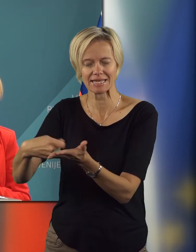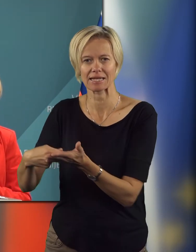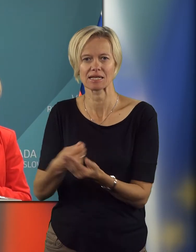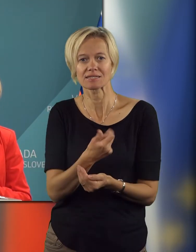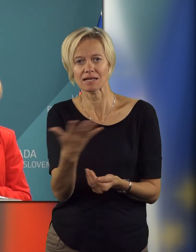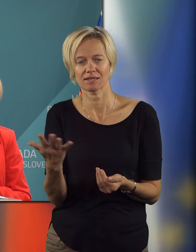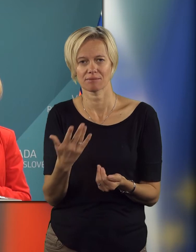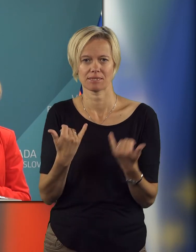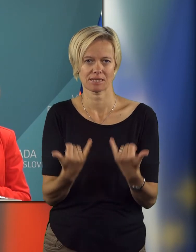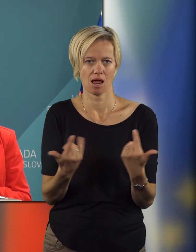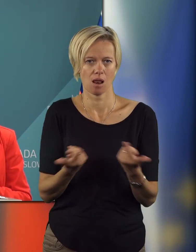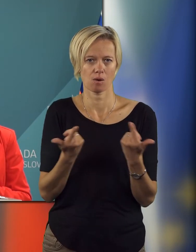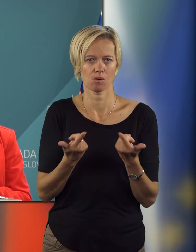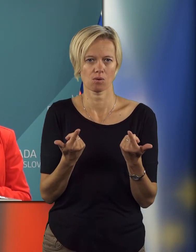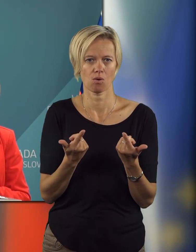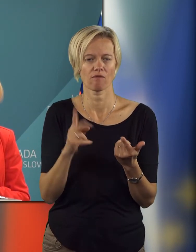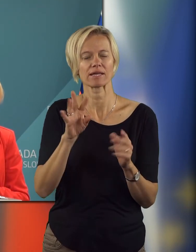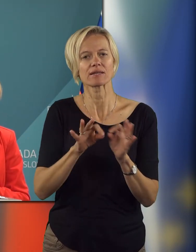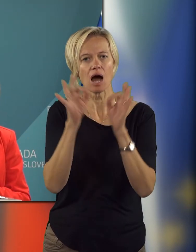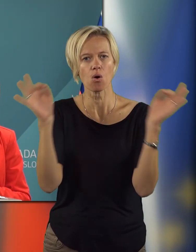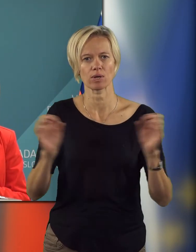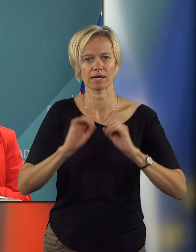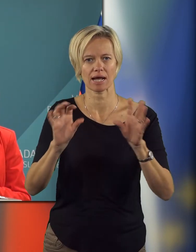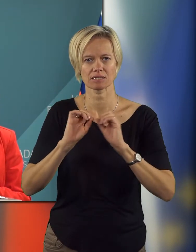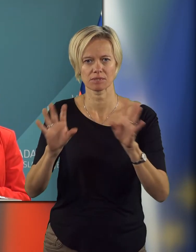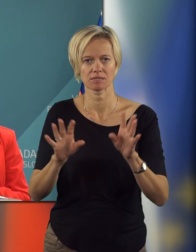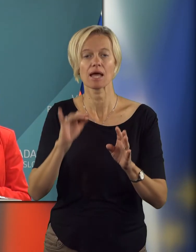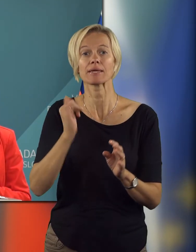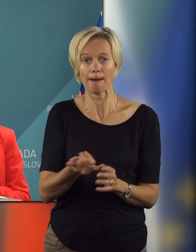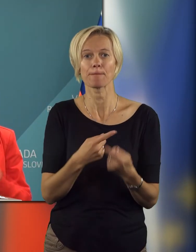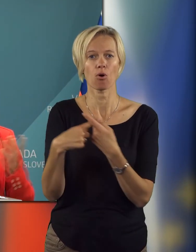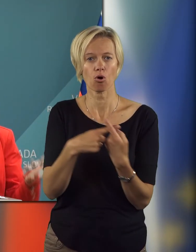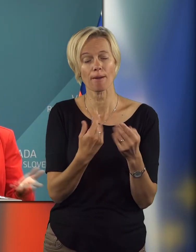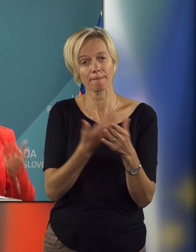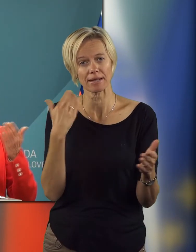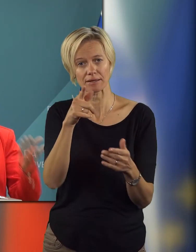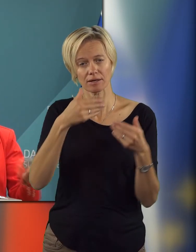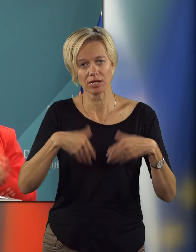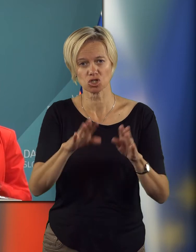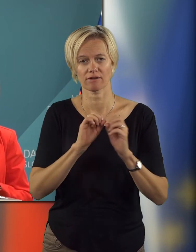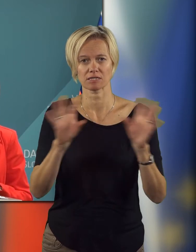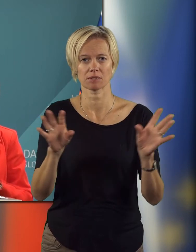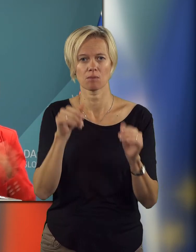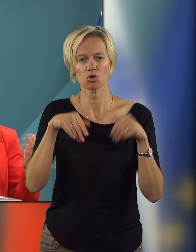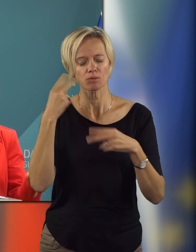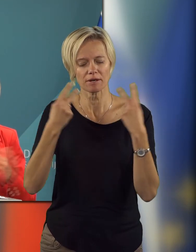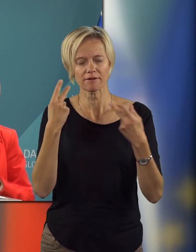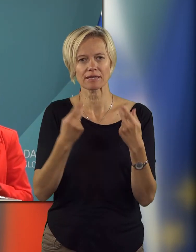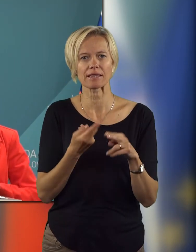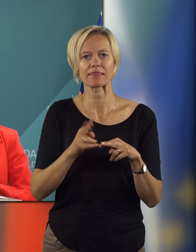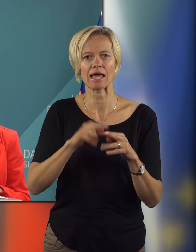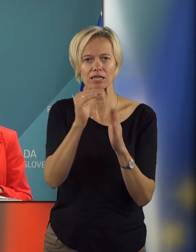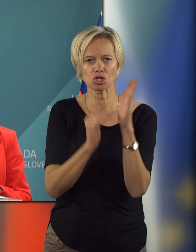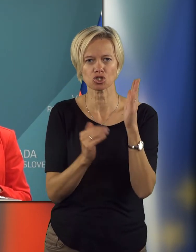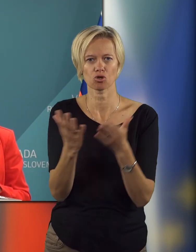s katerimi se zdaj lahko tako v javnih razpisih in je pogoj, preden greš v razpis, da preveriš